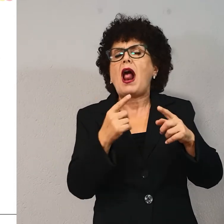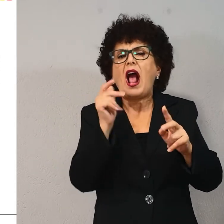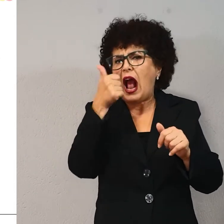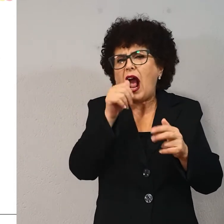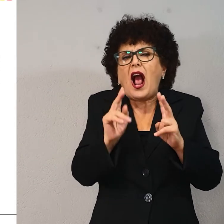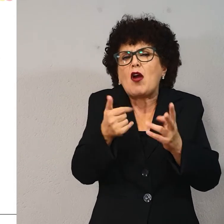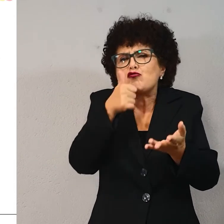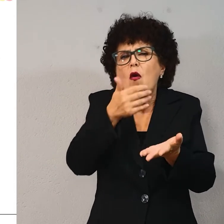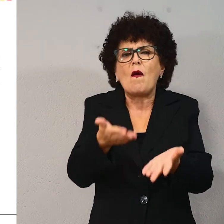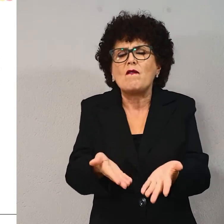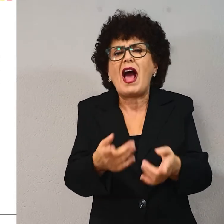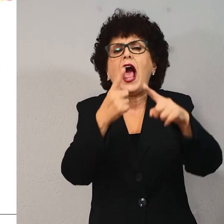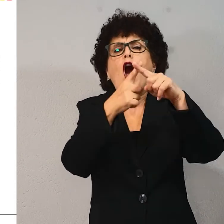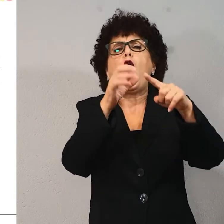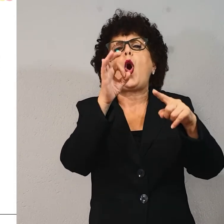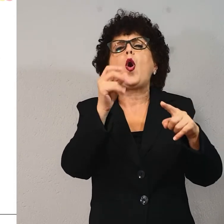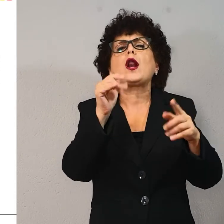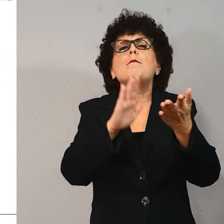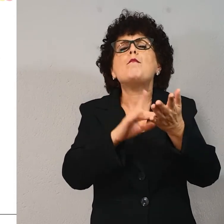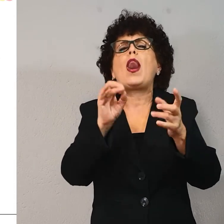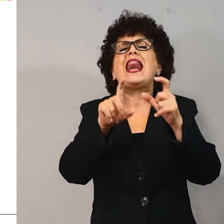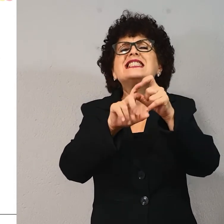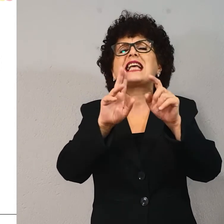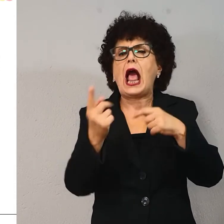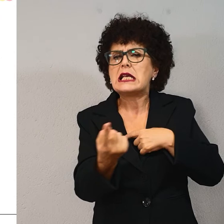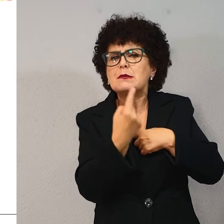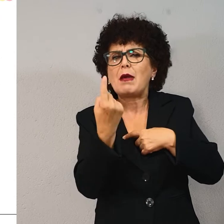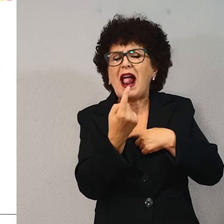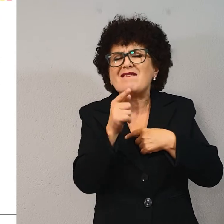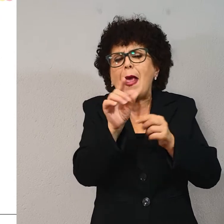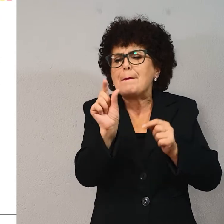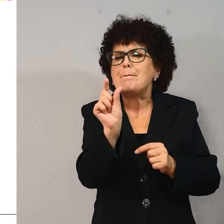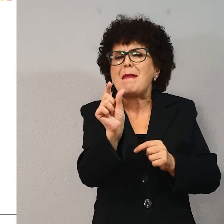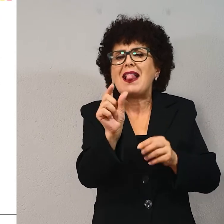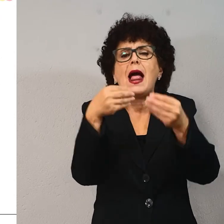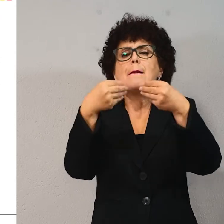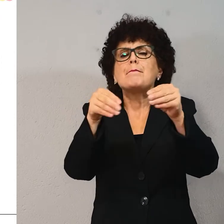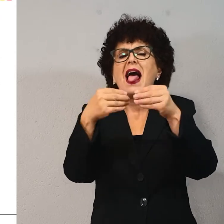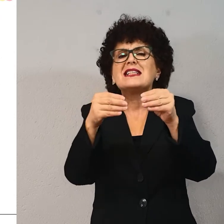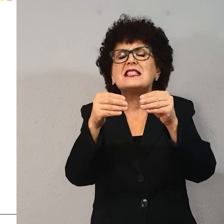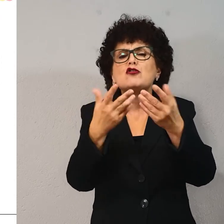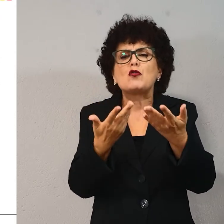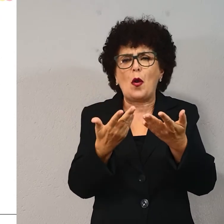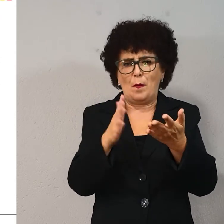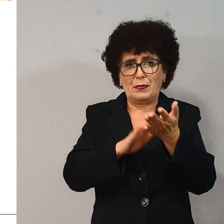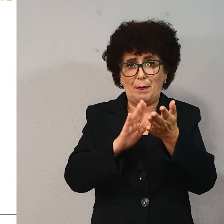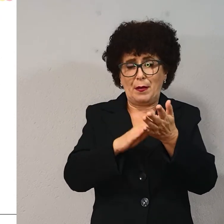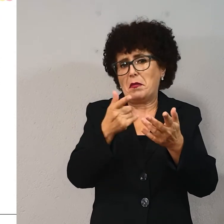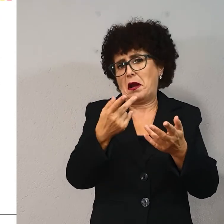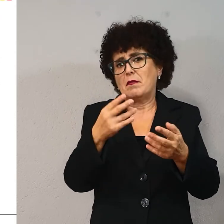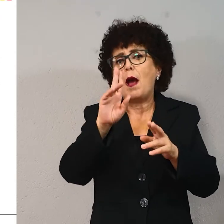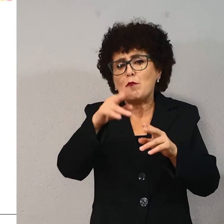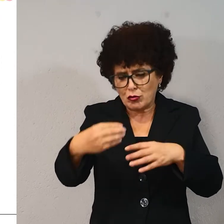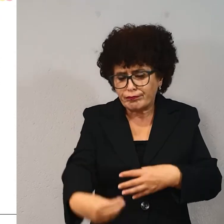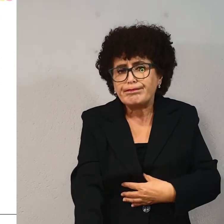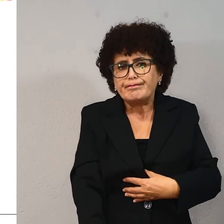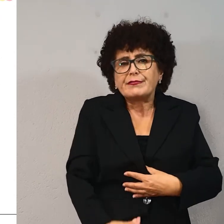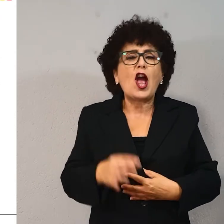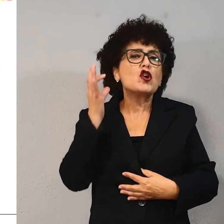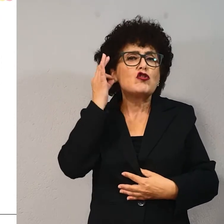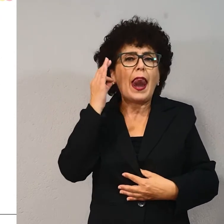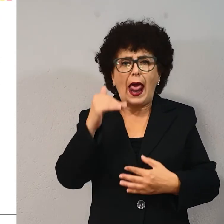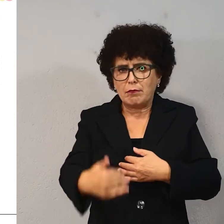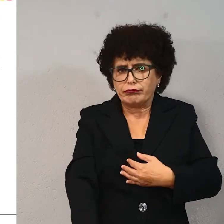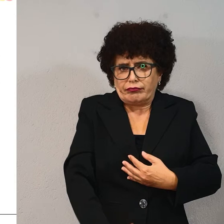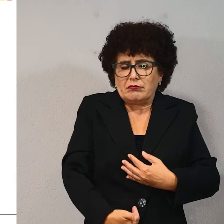Како функционира? Хормонската спирала е мала пластична направа која се внесува во шуплината на матката